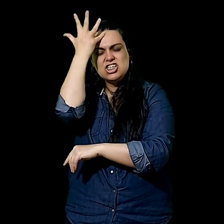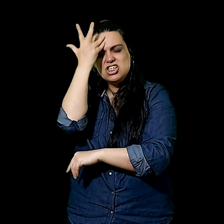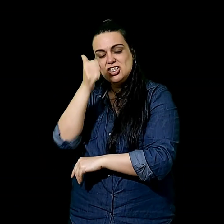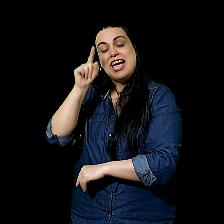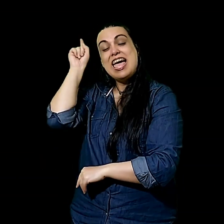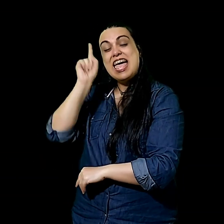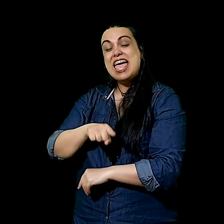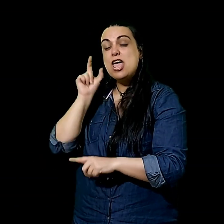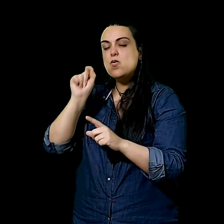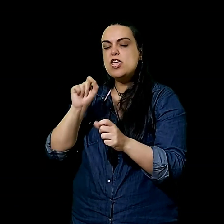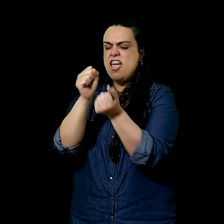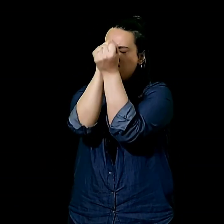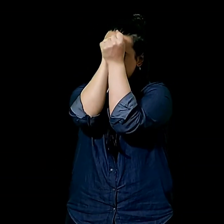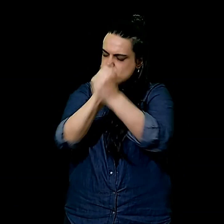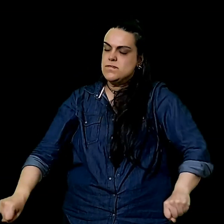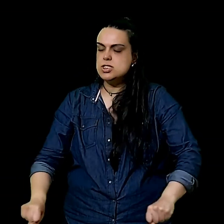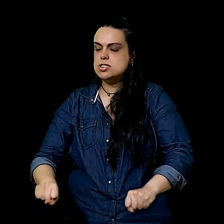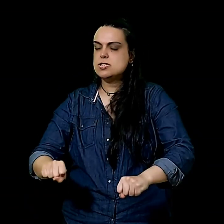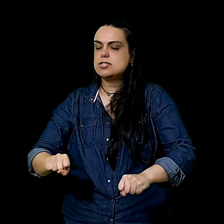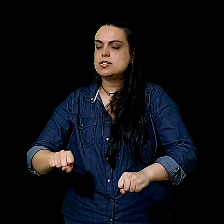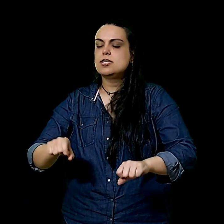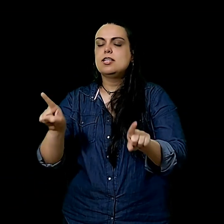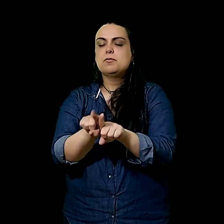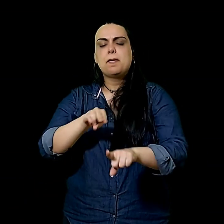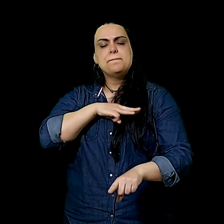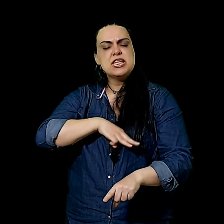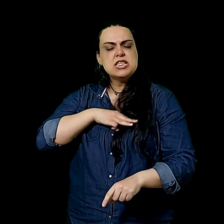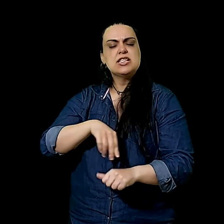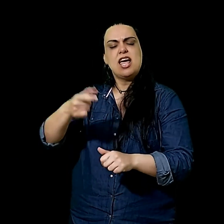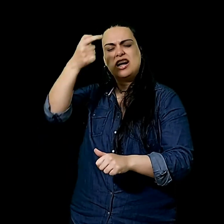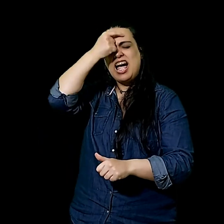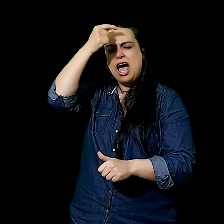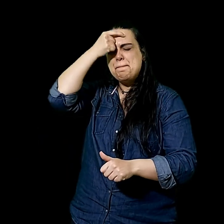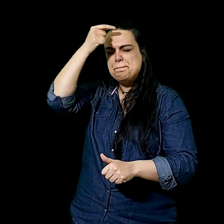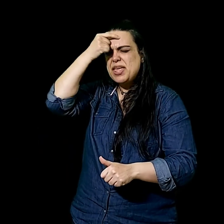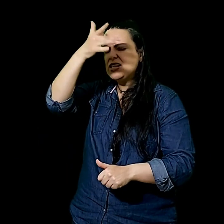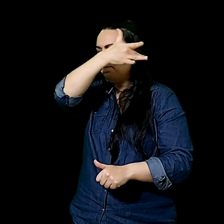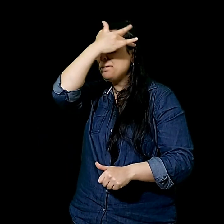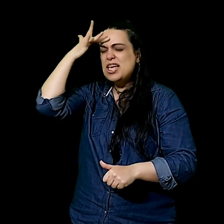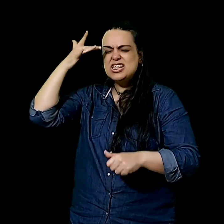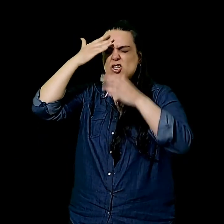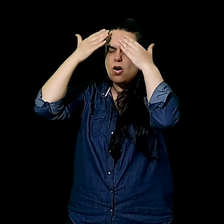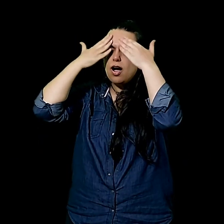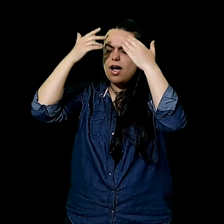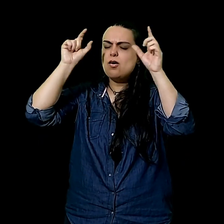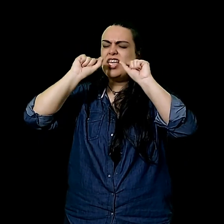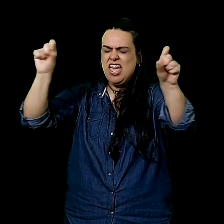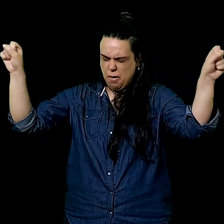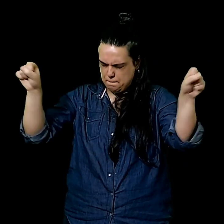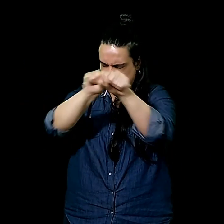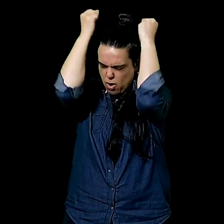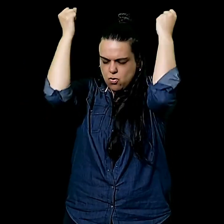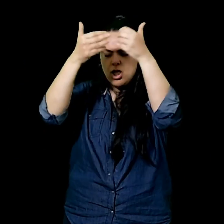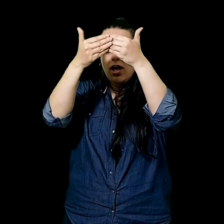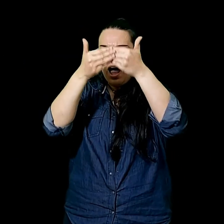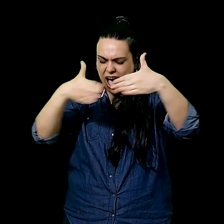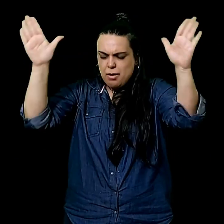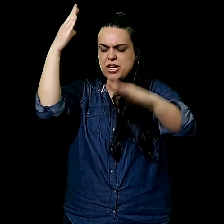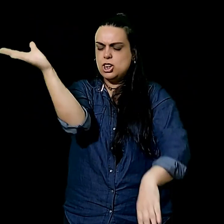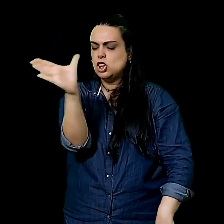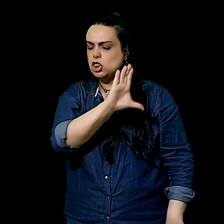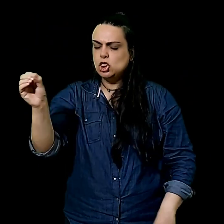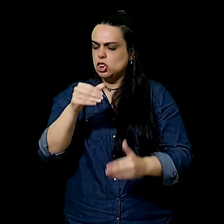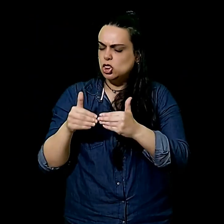7 dias, foi destravar Oh, ministérios, aleluia. mentes, pessoas para o novo tempo que o Senhor tem para elas.